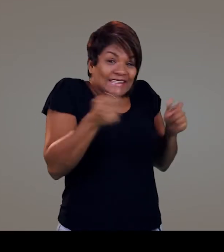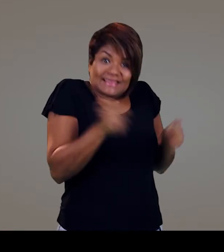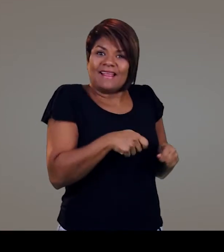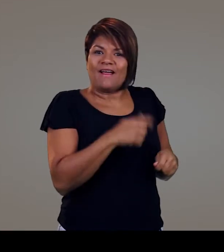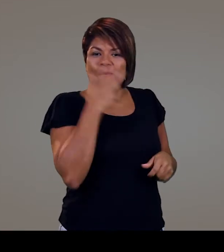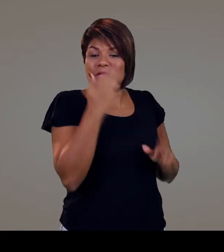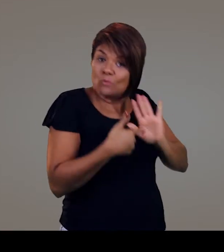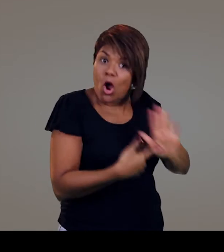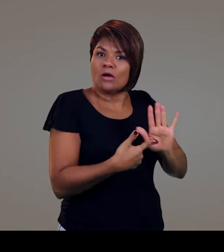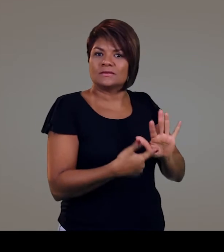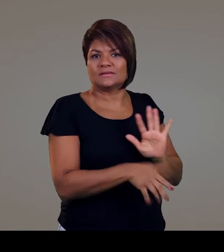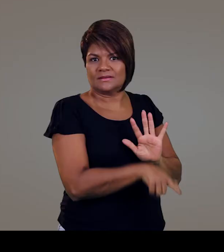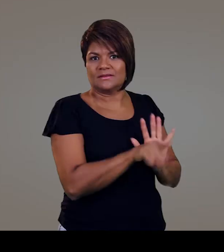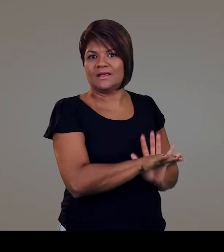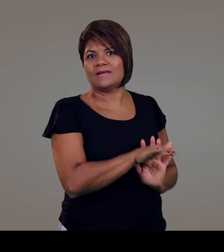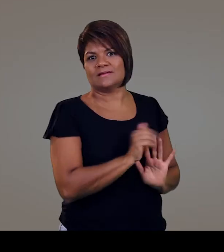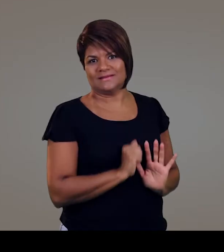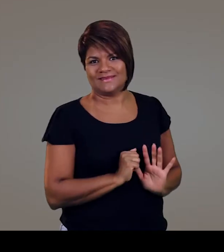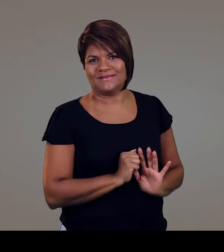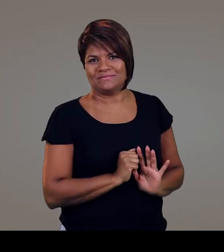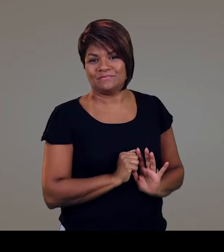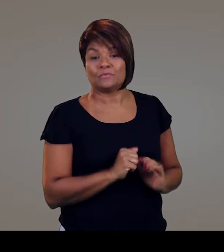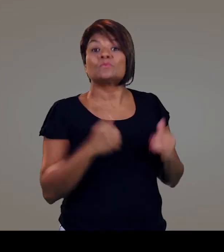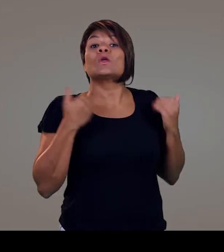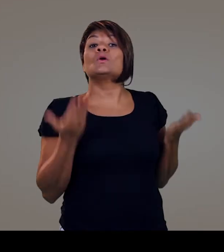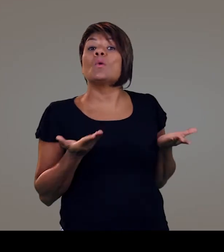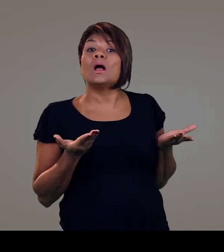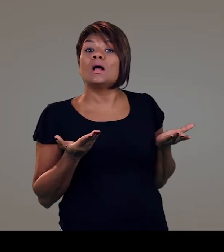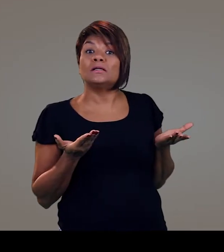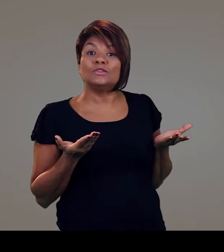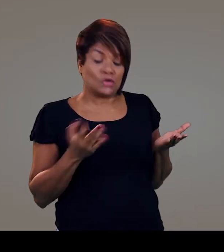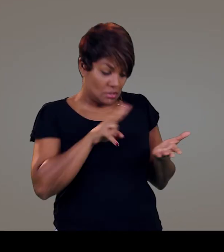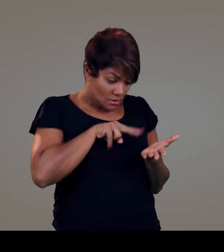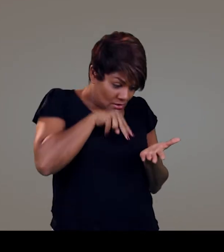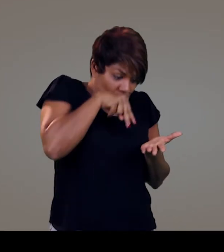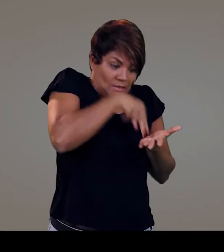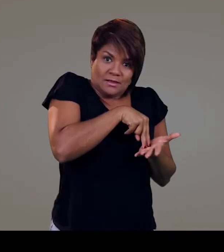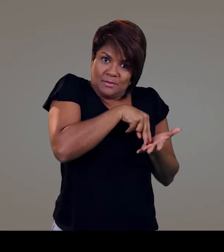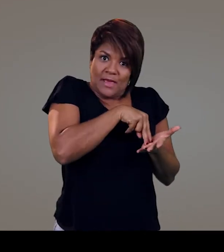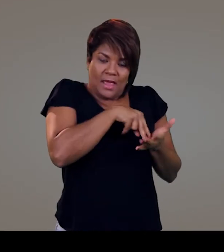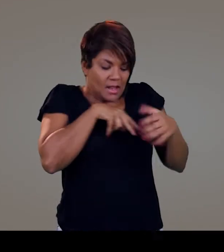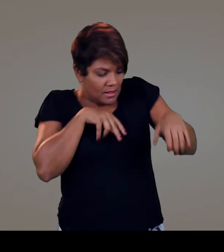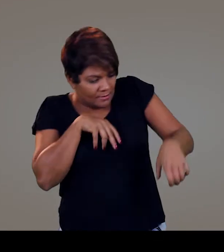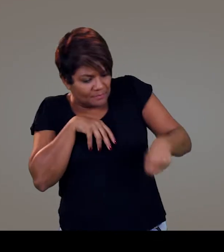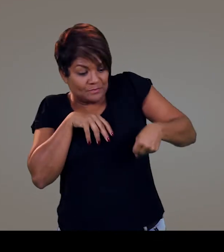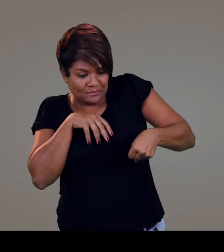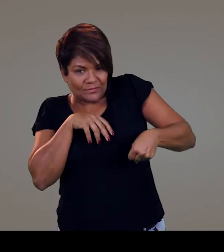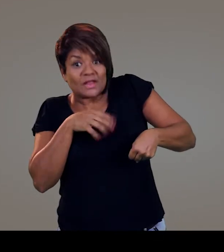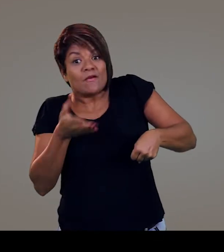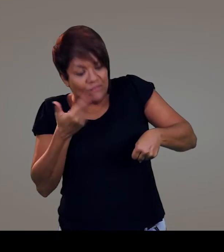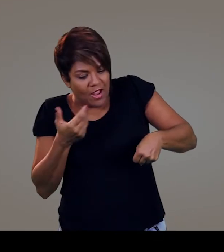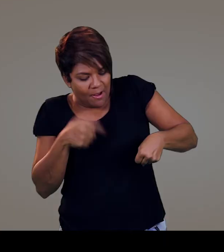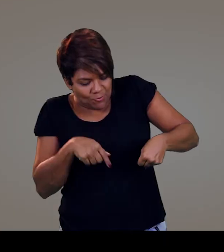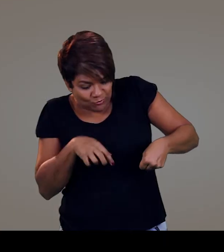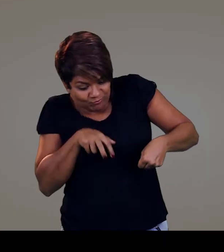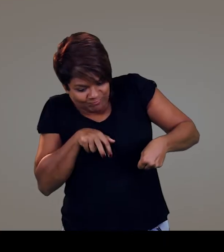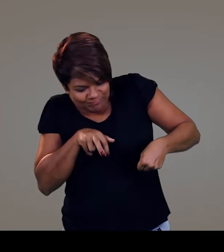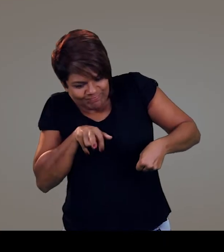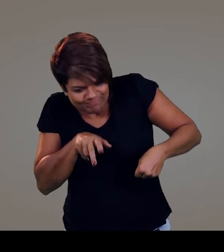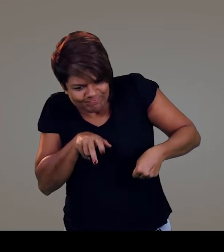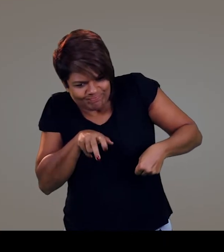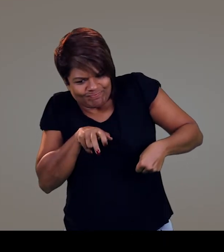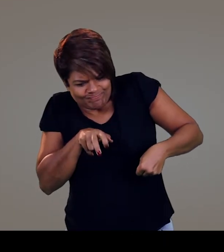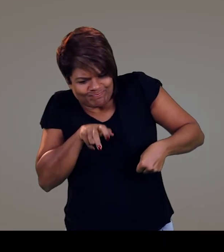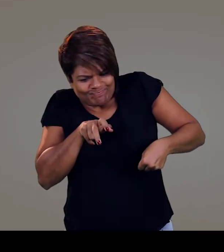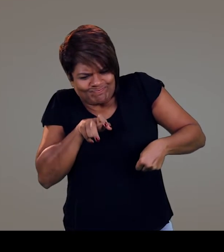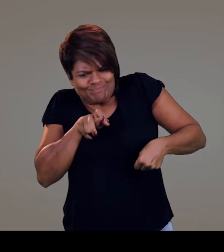disso. Né? E quando ela fica de pé e eu ofereço a mão para ela dar um passinho, é porque eu acredito que ela possa